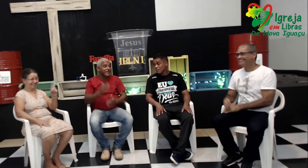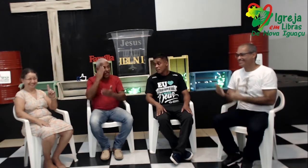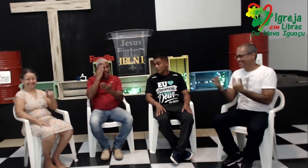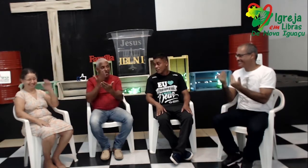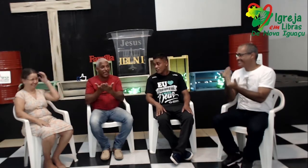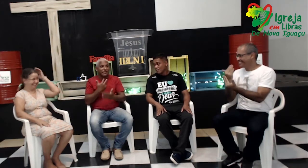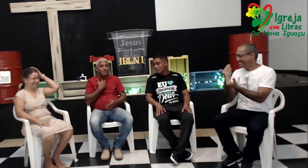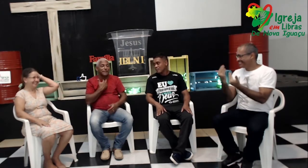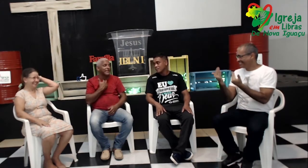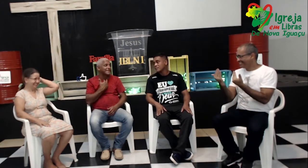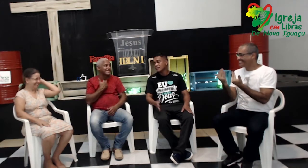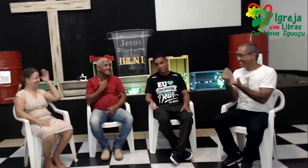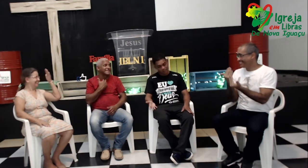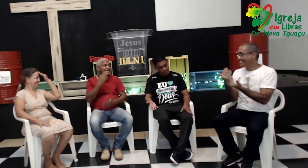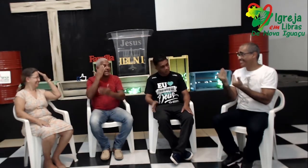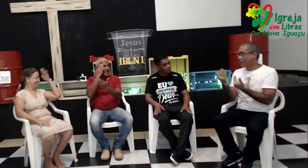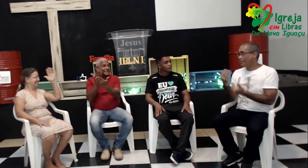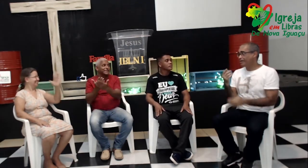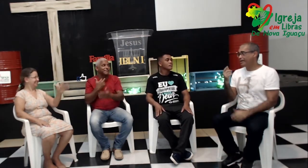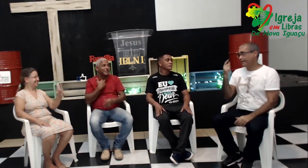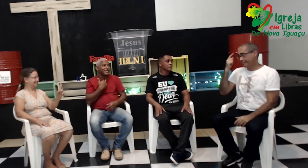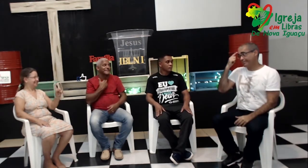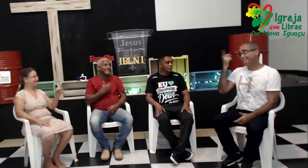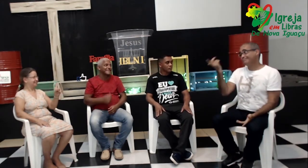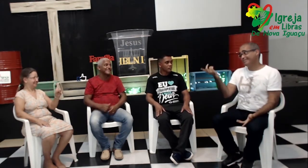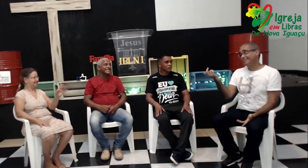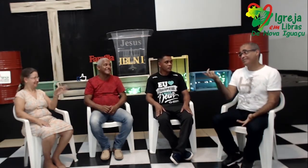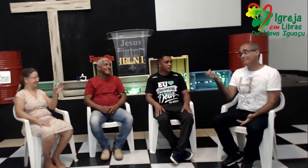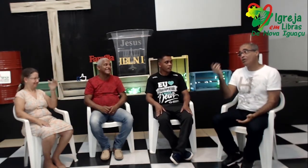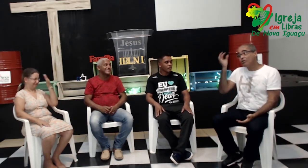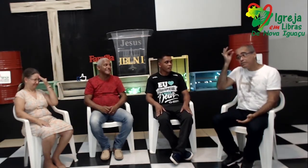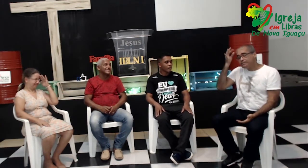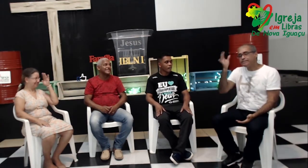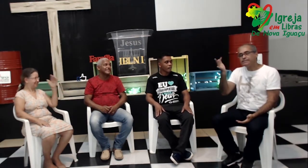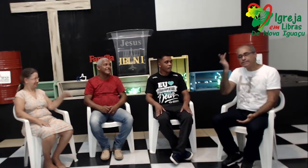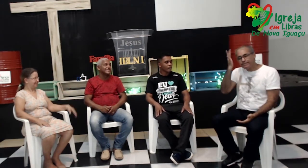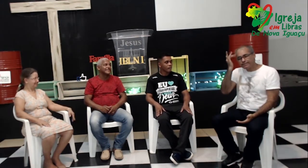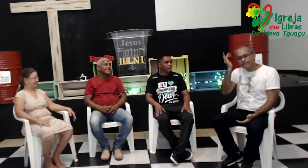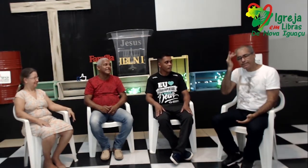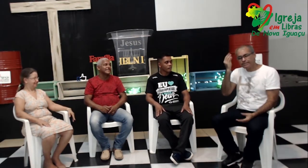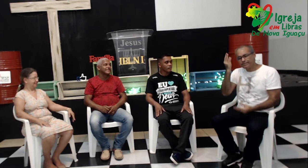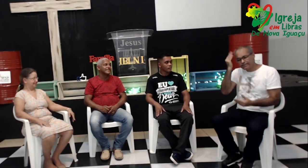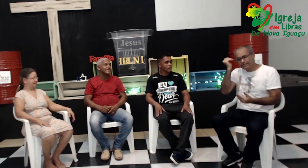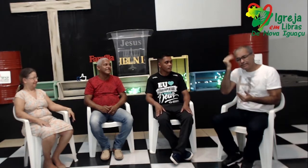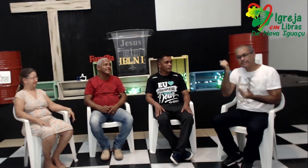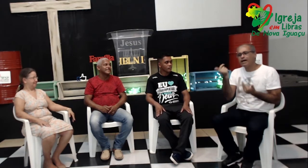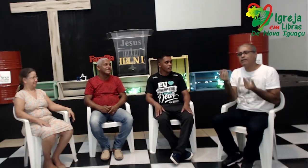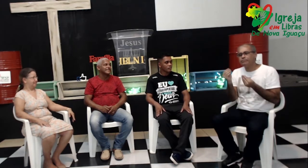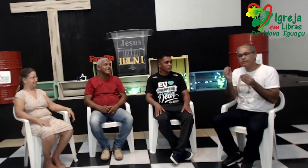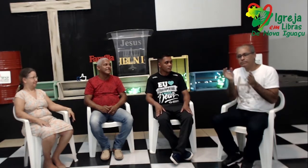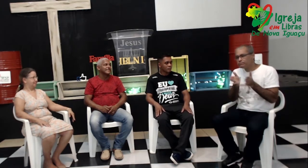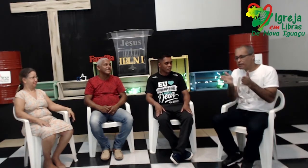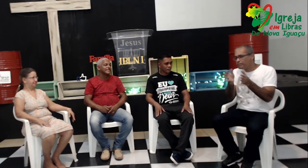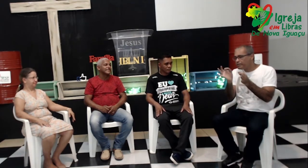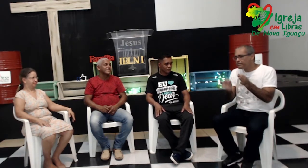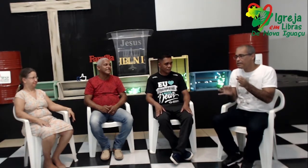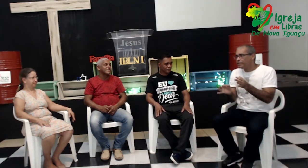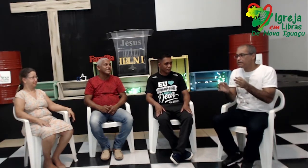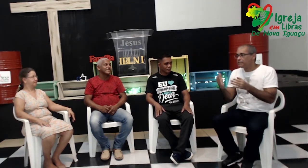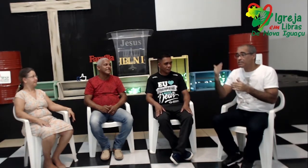vai fazer? Né? Não pode acreditar em tudo o que as pessoas falam, né? Às